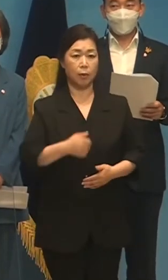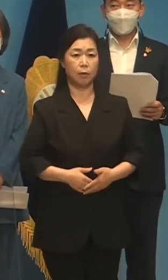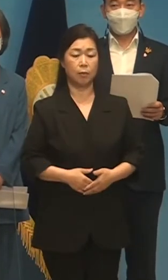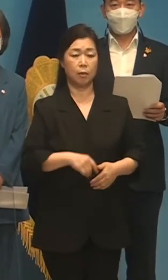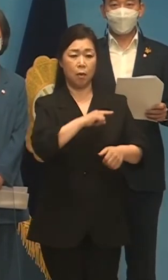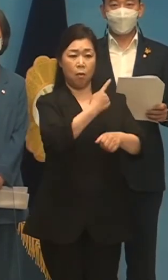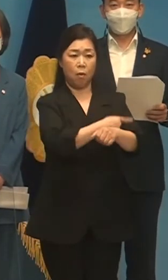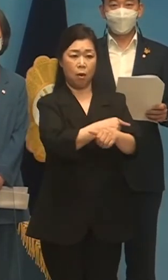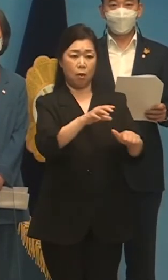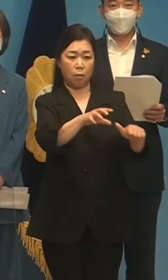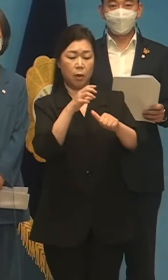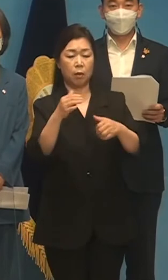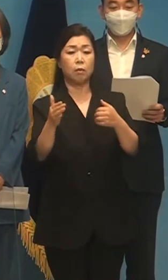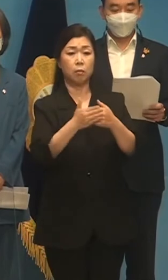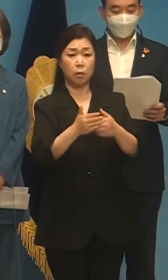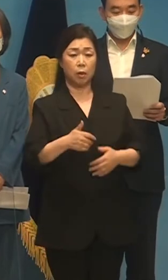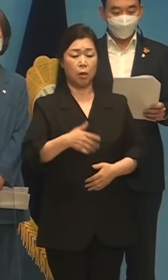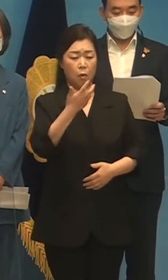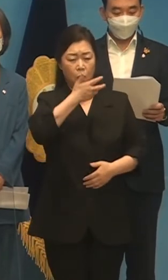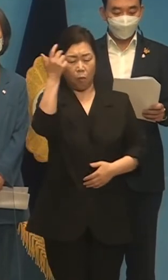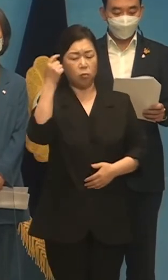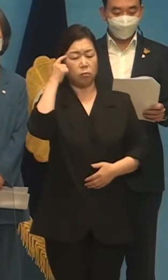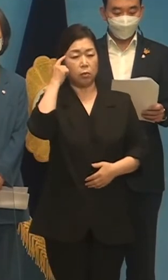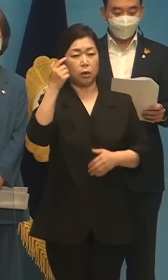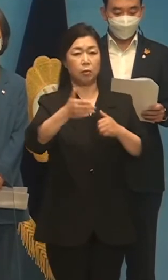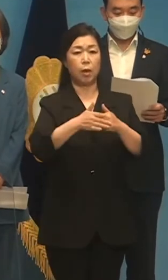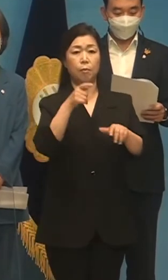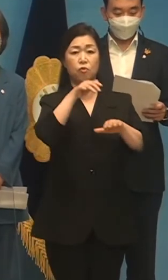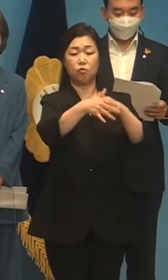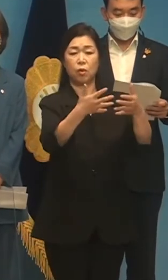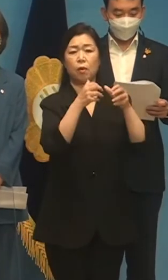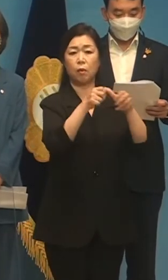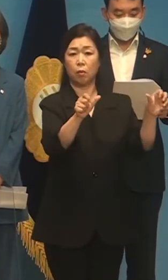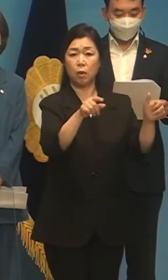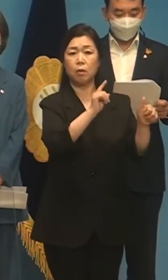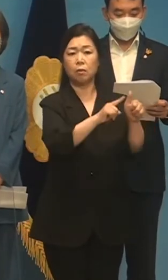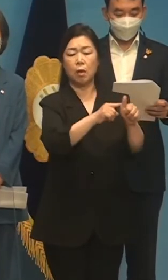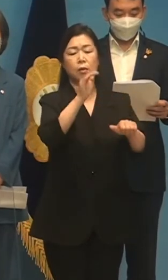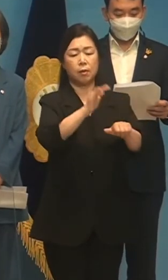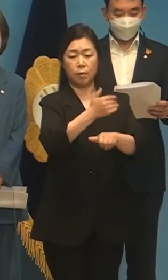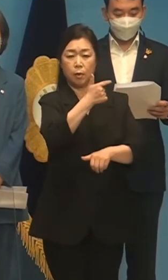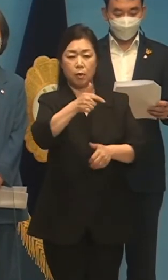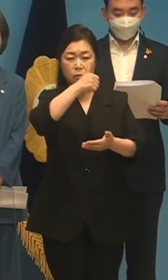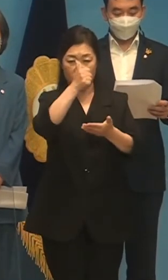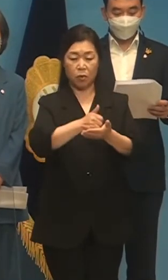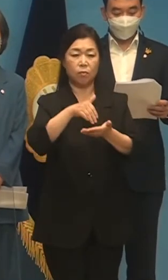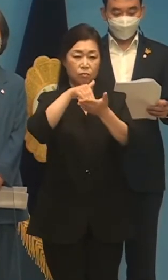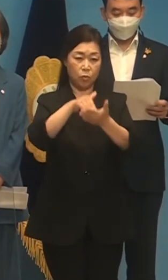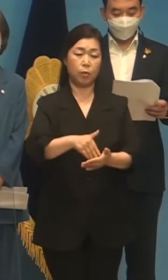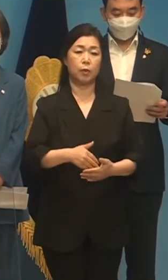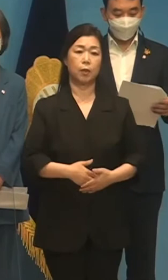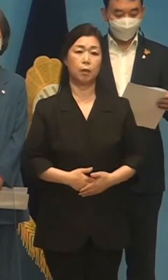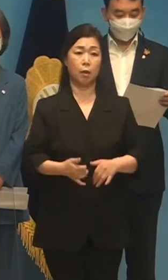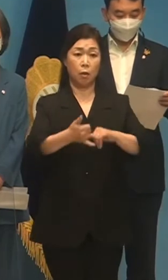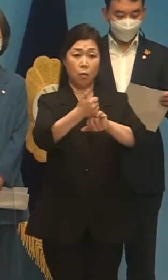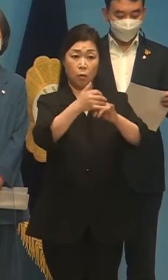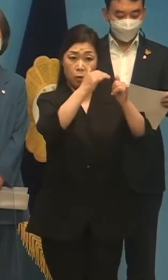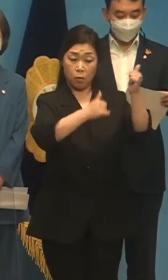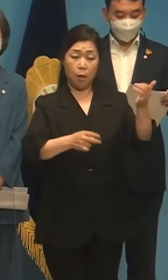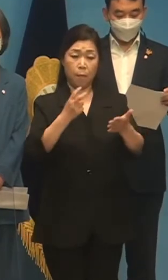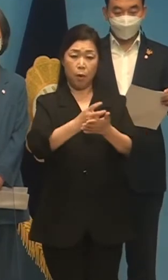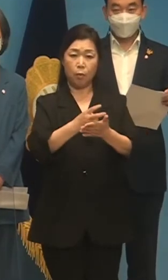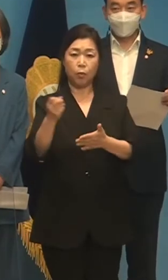도취하여 국민을 무시하고 망상에 기대어 민주주의를 훼손한 잘못은 너무나 크고 무거운 것입니다. 반드시 역사와